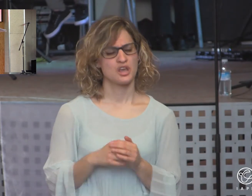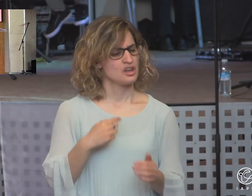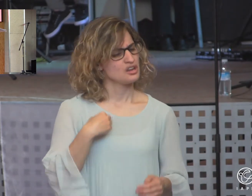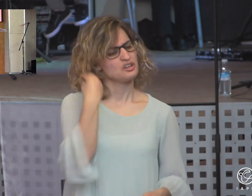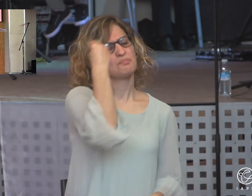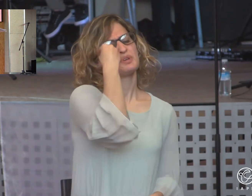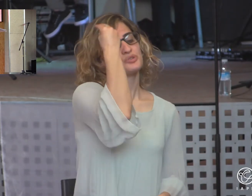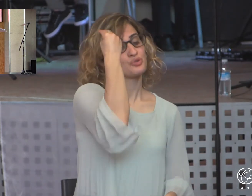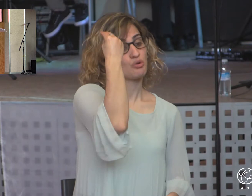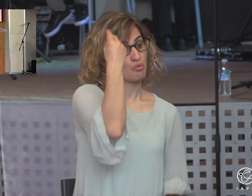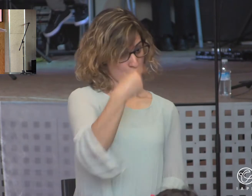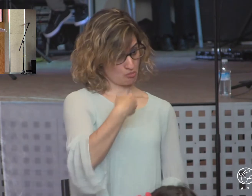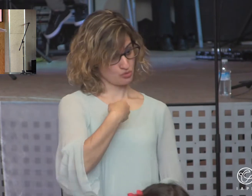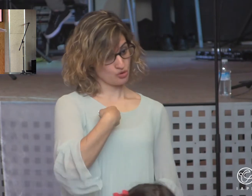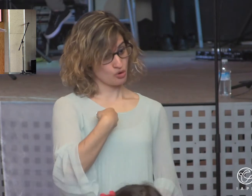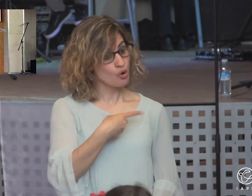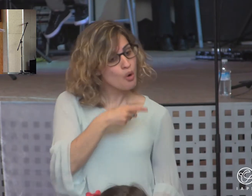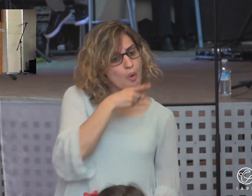Espíritu Santo?